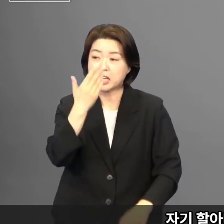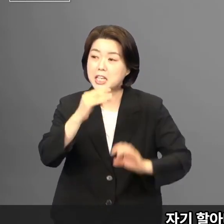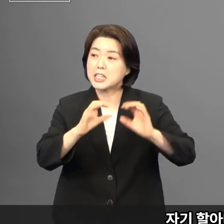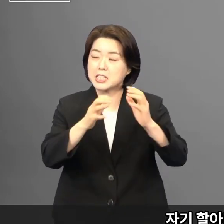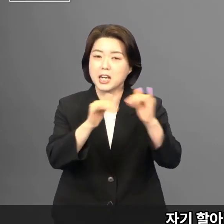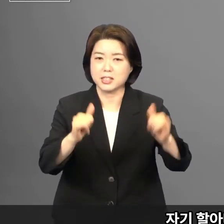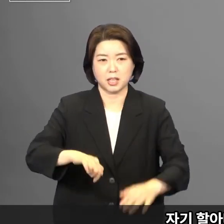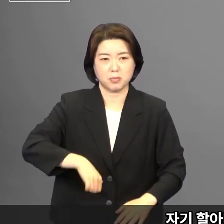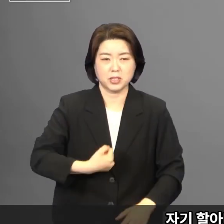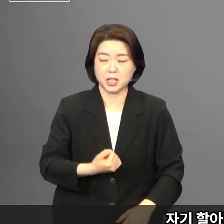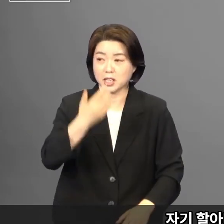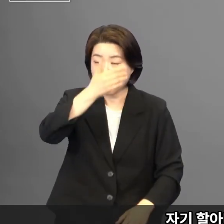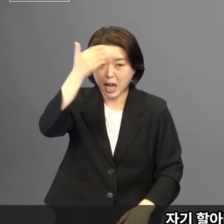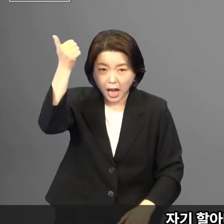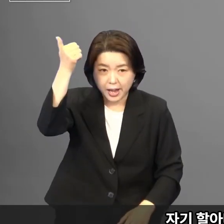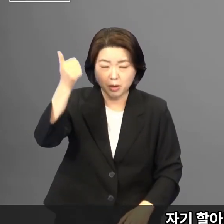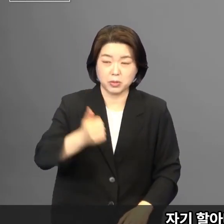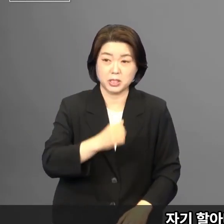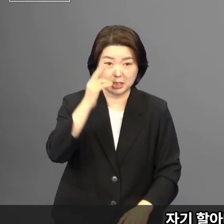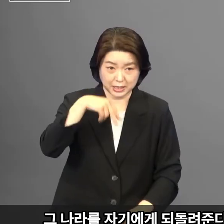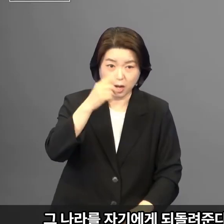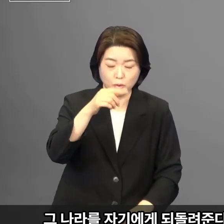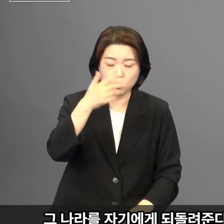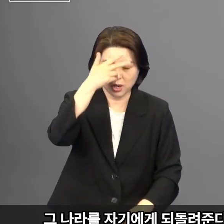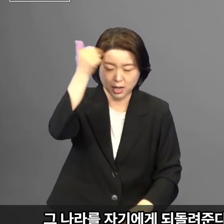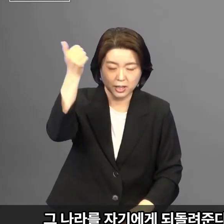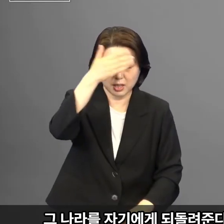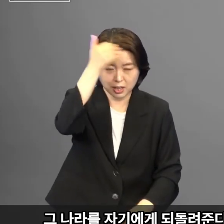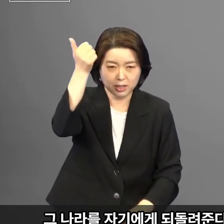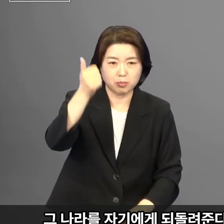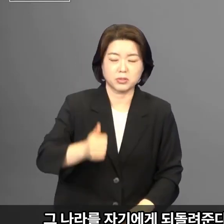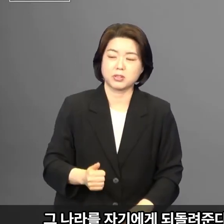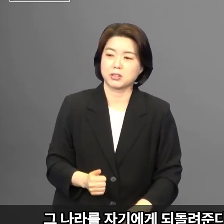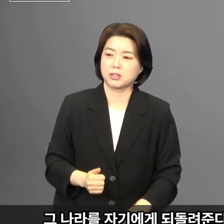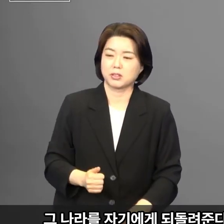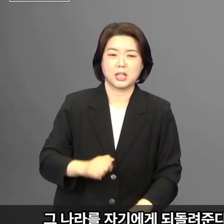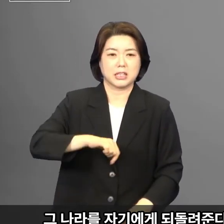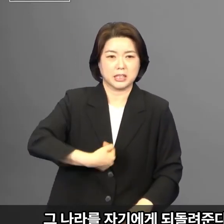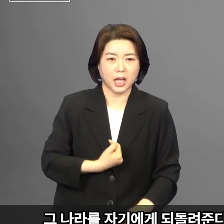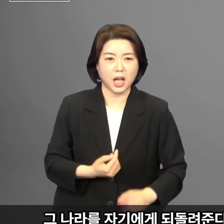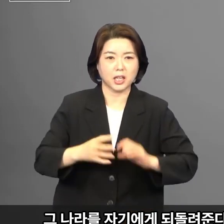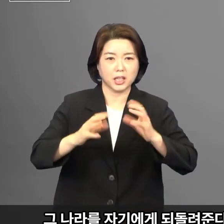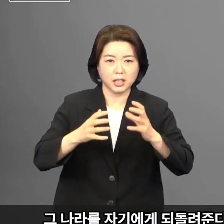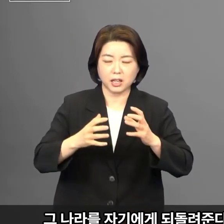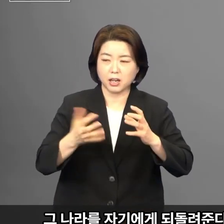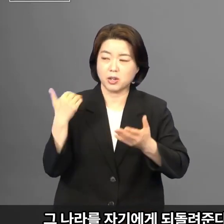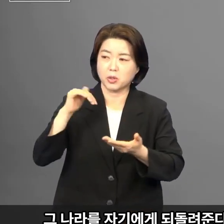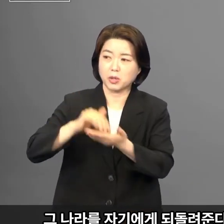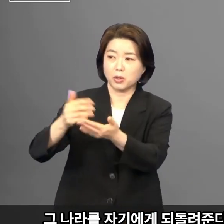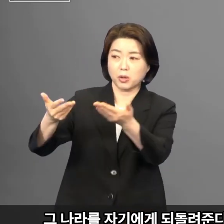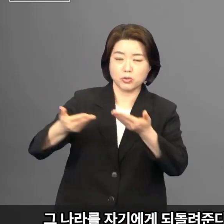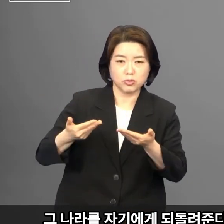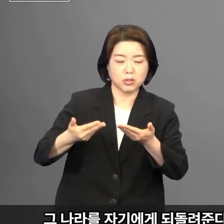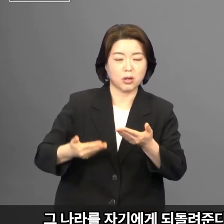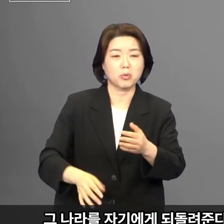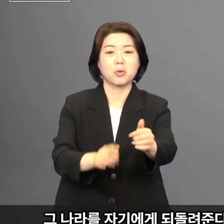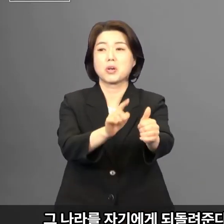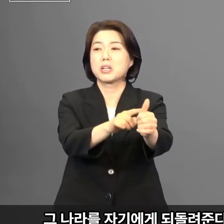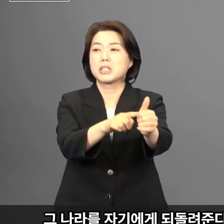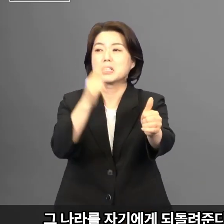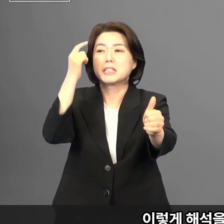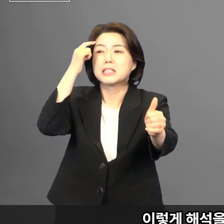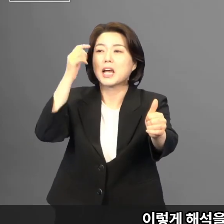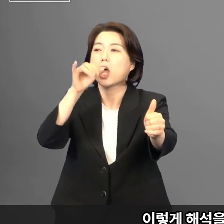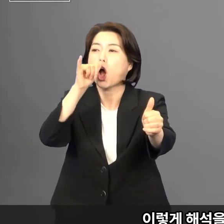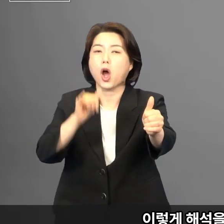사람이 자기 할아버지 사울입니다. 그 나라를 자기에게 되돌려 준다라고 무비보셋은